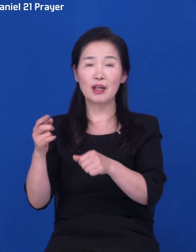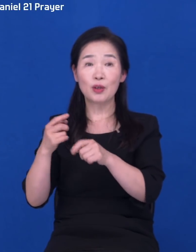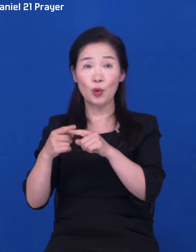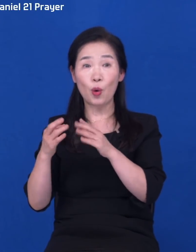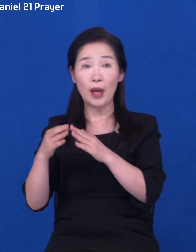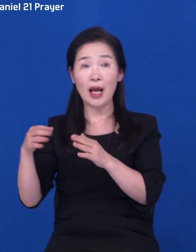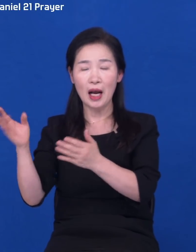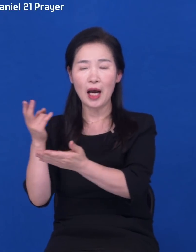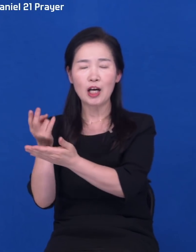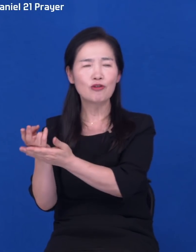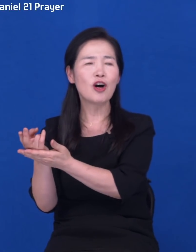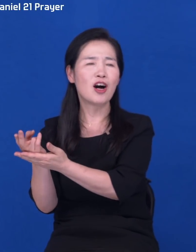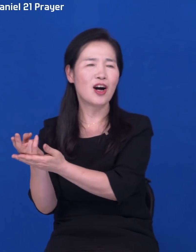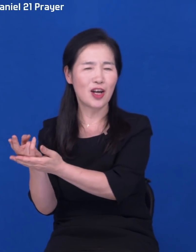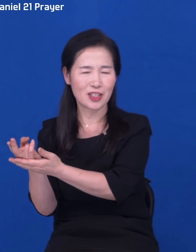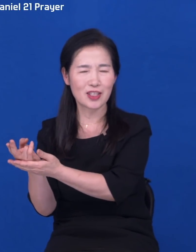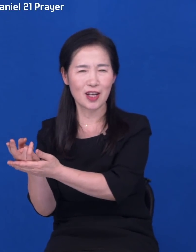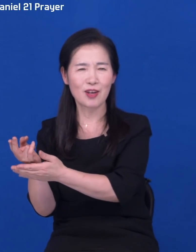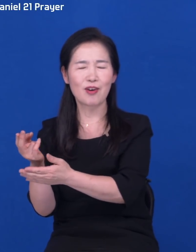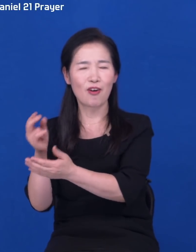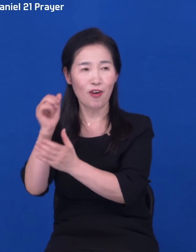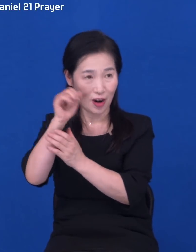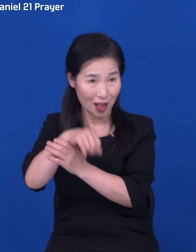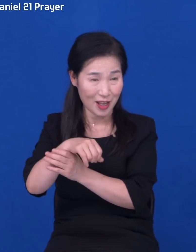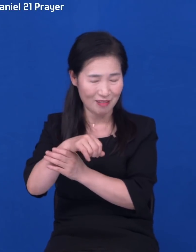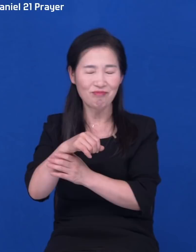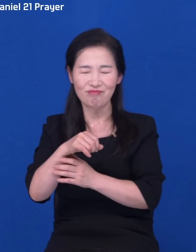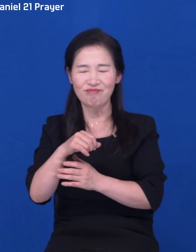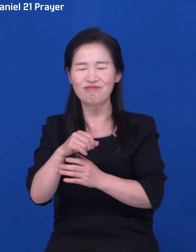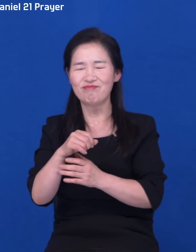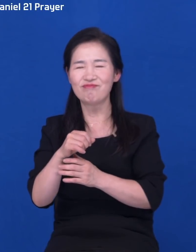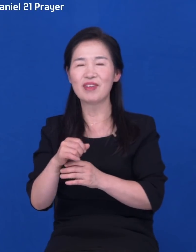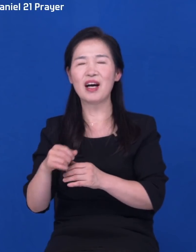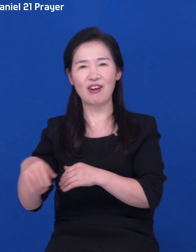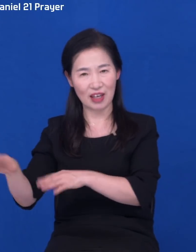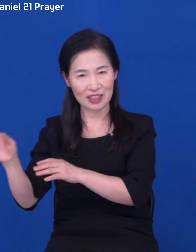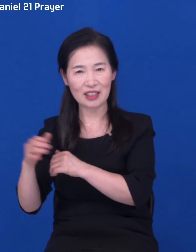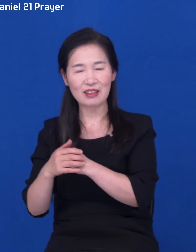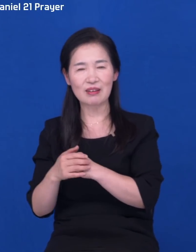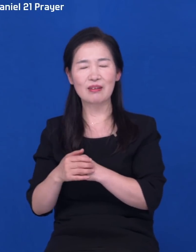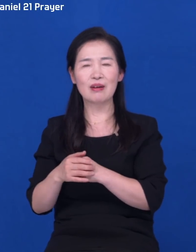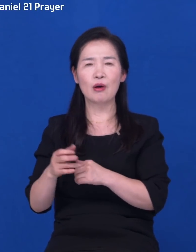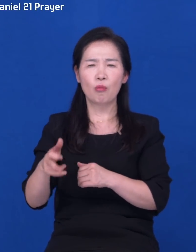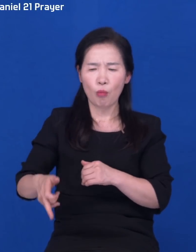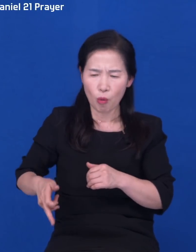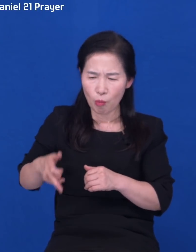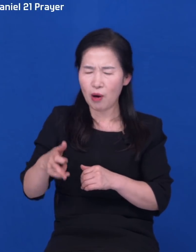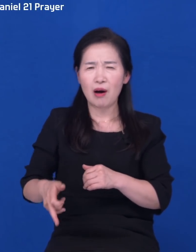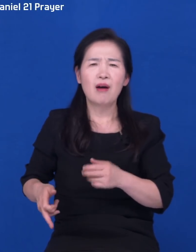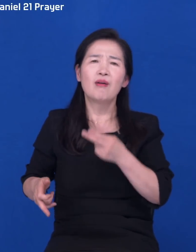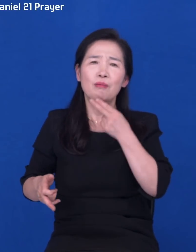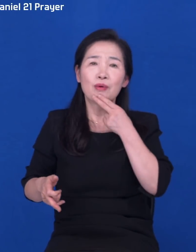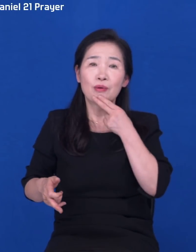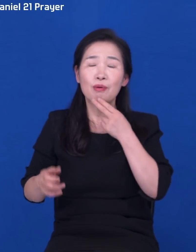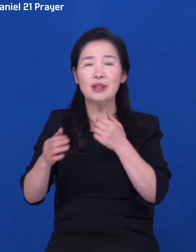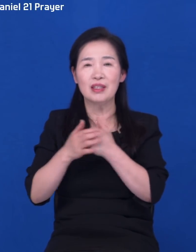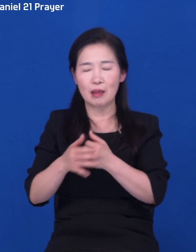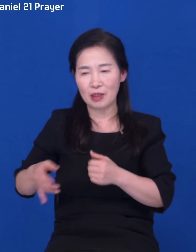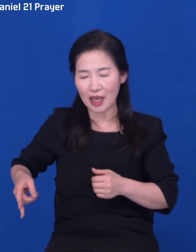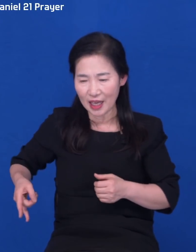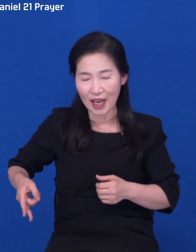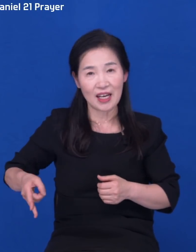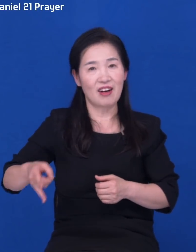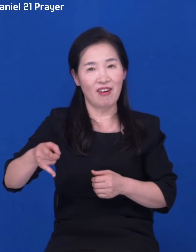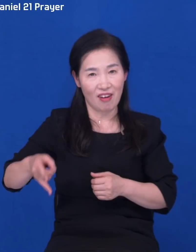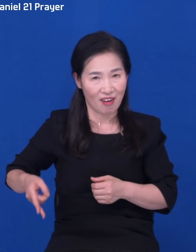허락을 받고 이제 교회로 갔는데 제가 목발도 없으니까 캐리어를 이렇게 목발같이 이렇게